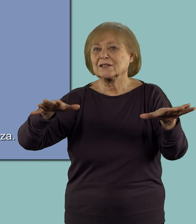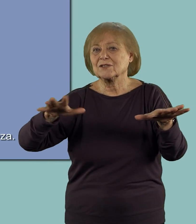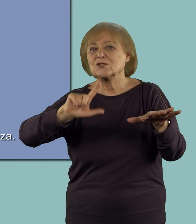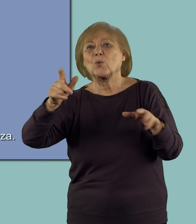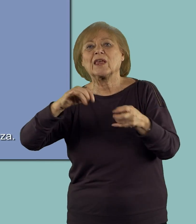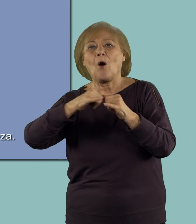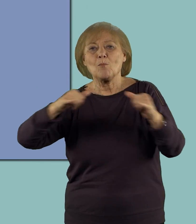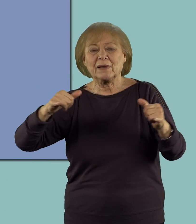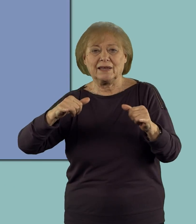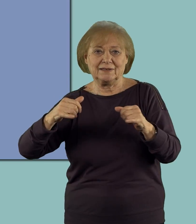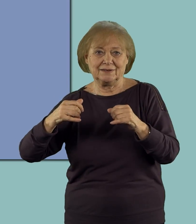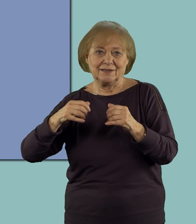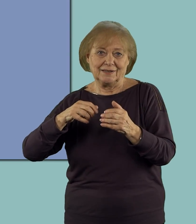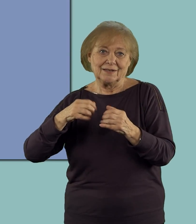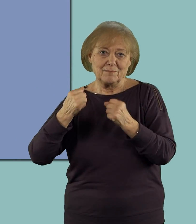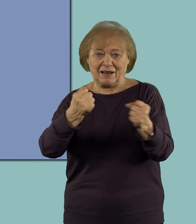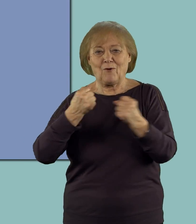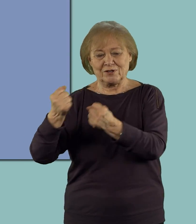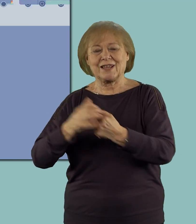nemotoriziranih oblik prevoza.